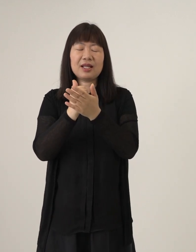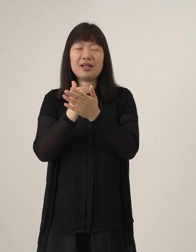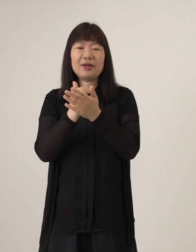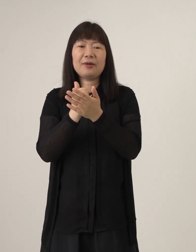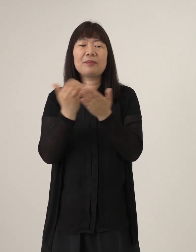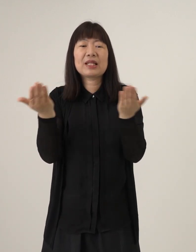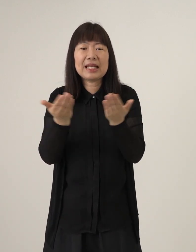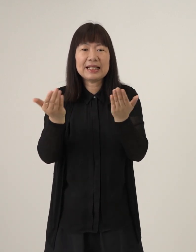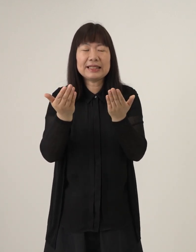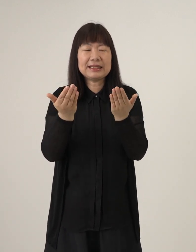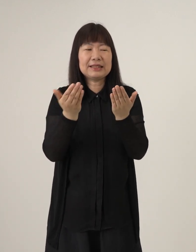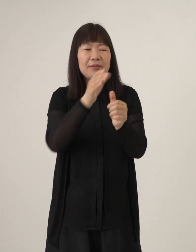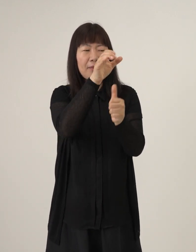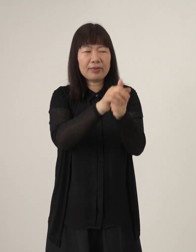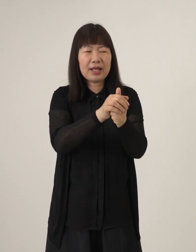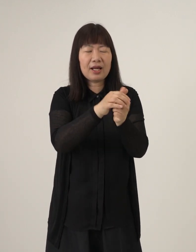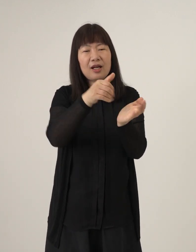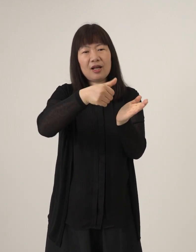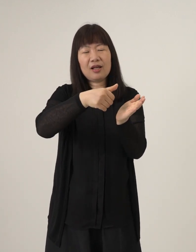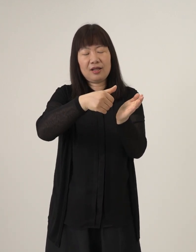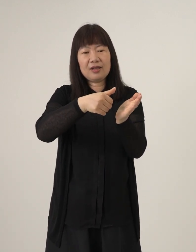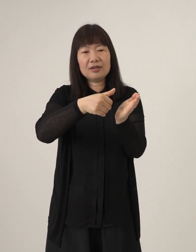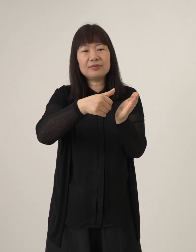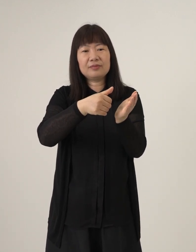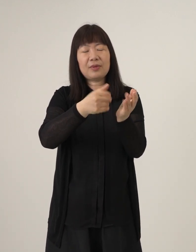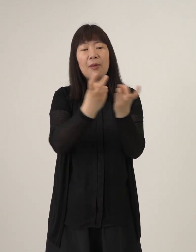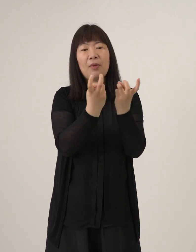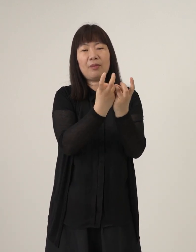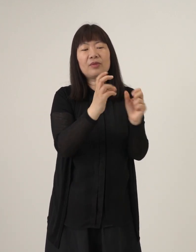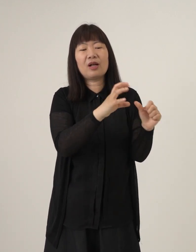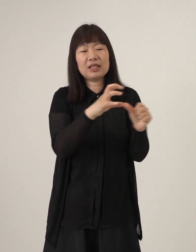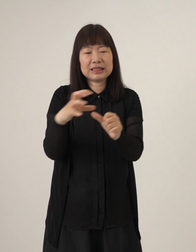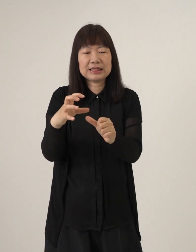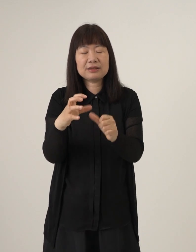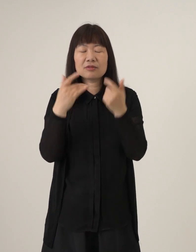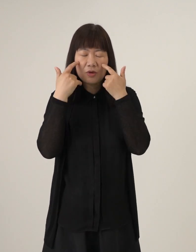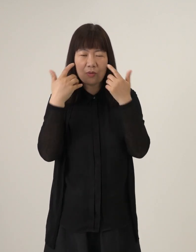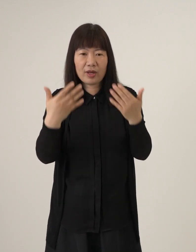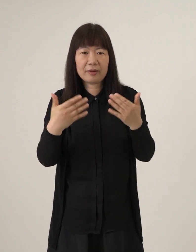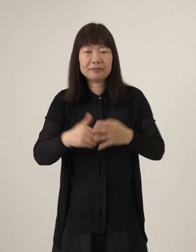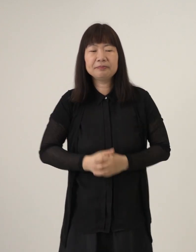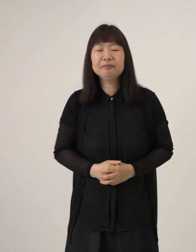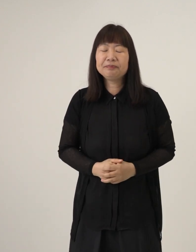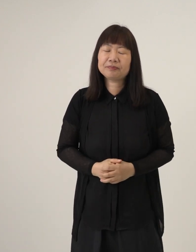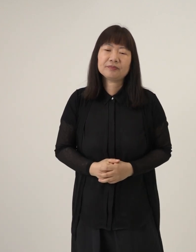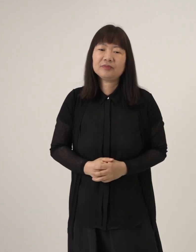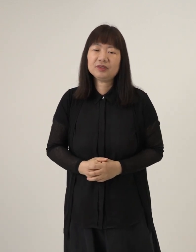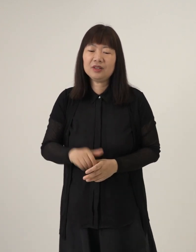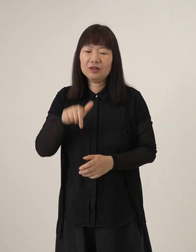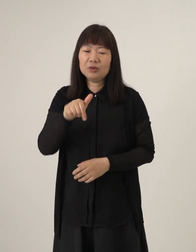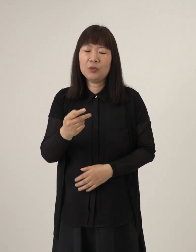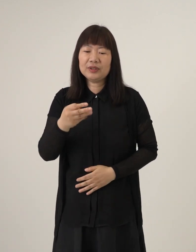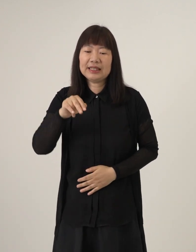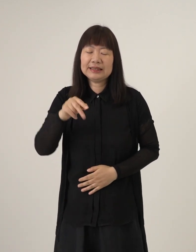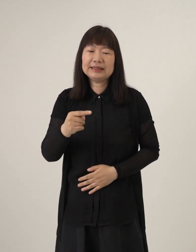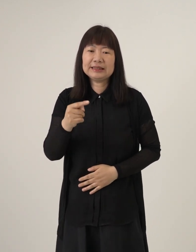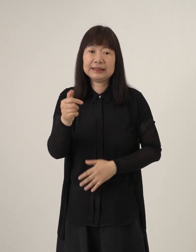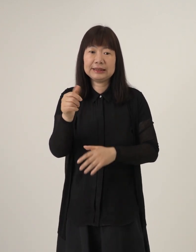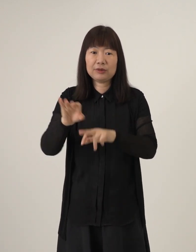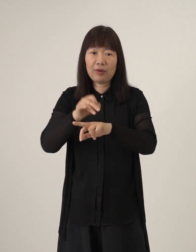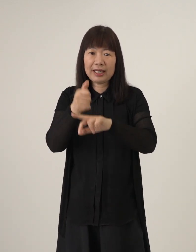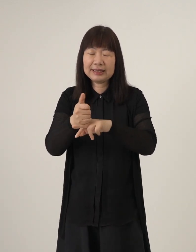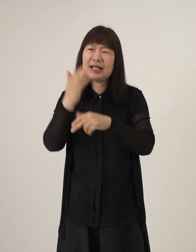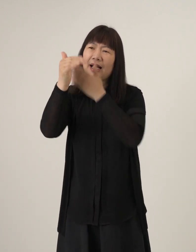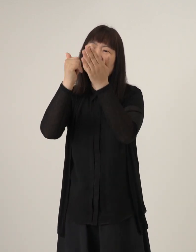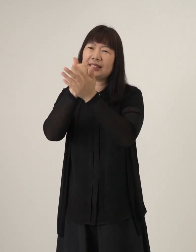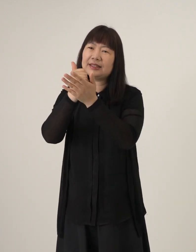쓰임받는 것만은 틀림없어요. 자, 그러면 그가 도대체 감동해서 공포도 하고